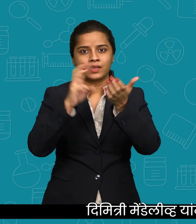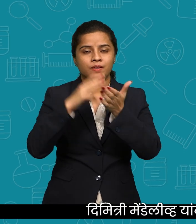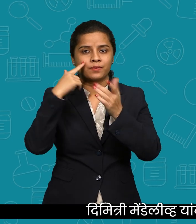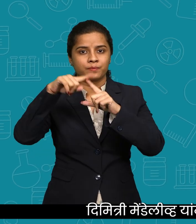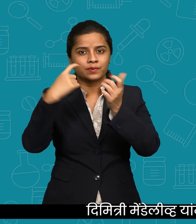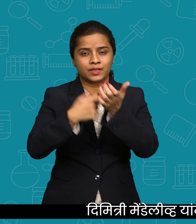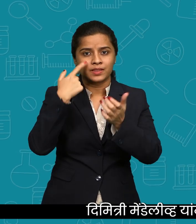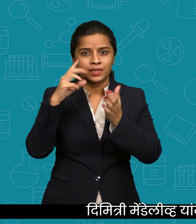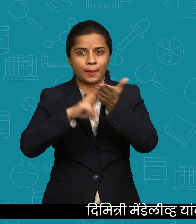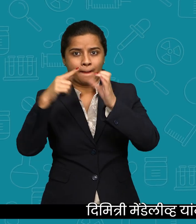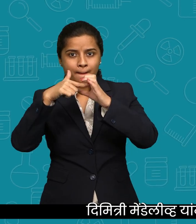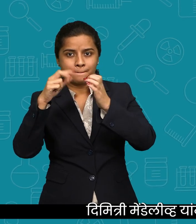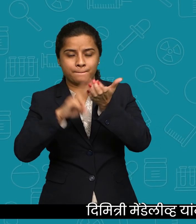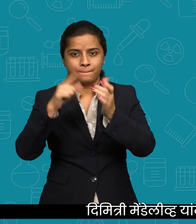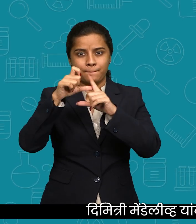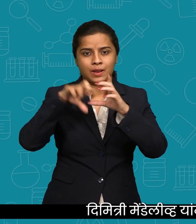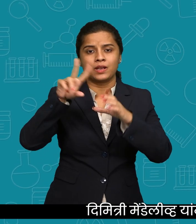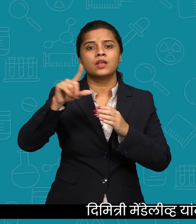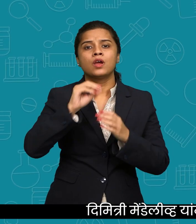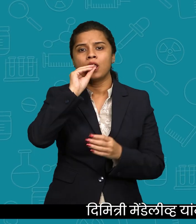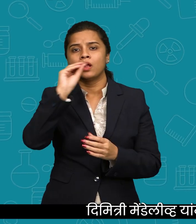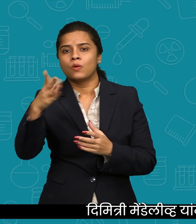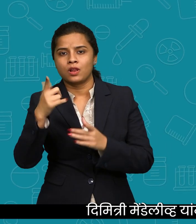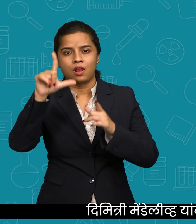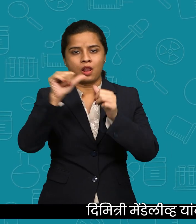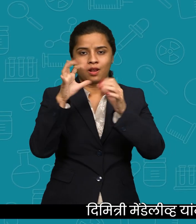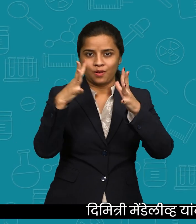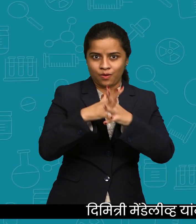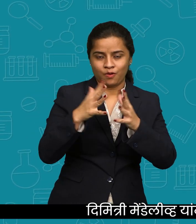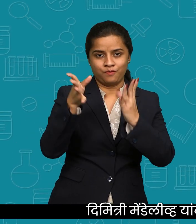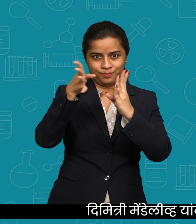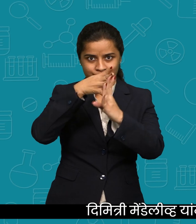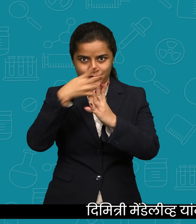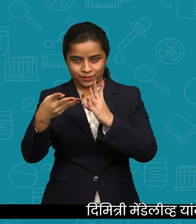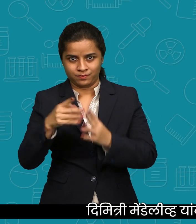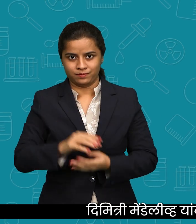दिमित्री मेंडेलीव्ह यांनी आवर्तिकता नियम प्रस्तावित केला.